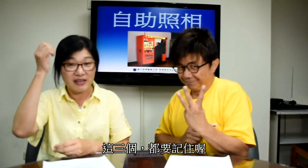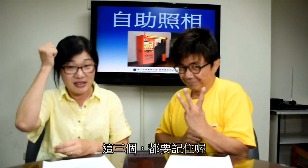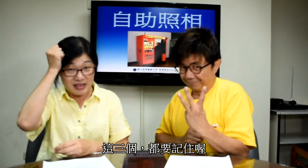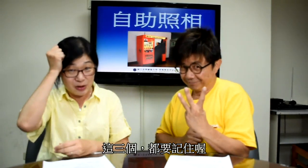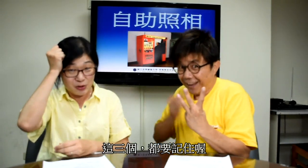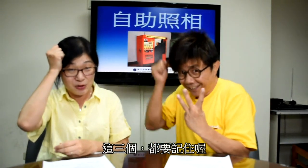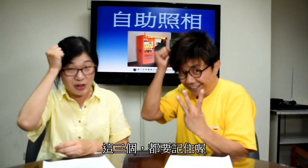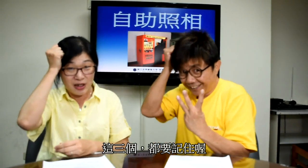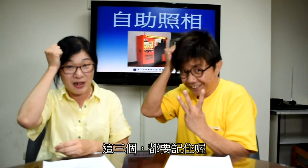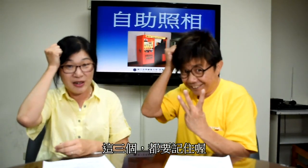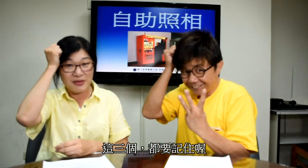记住哦。